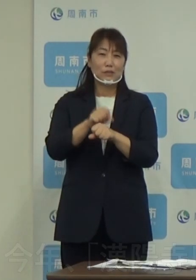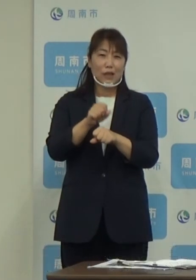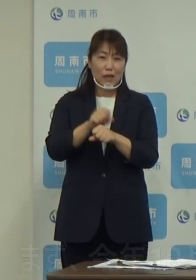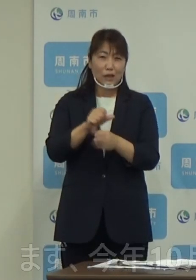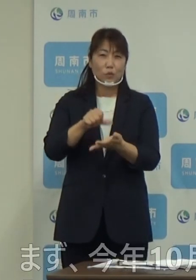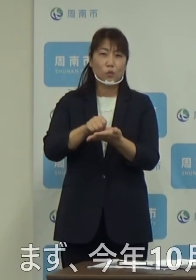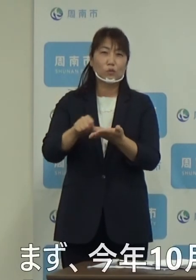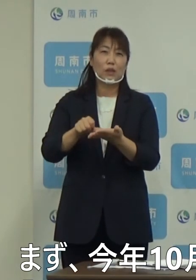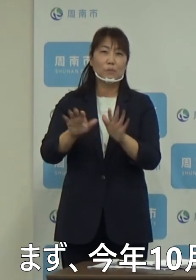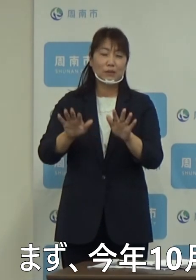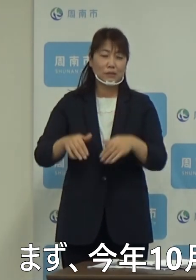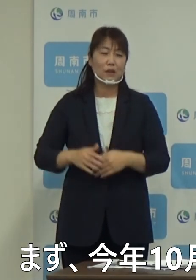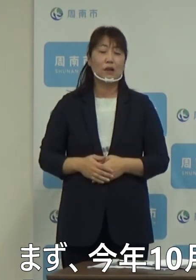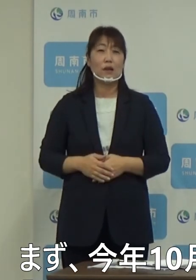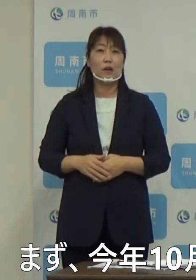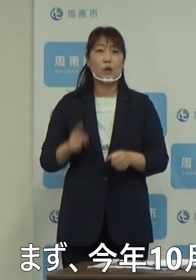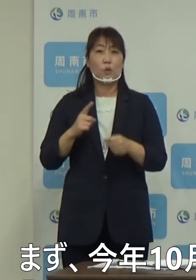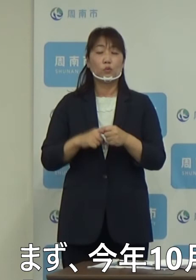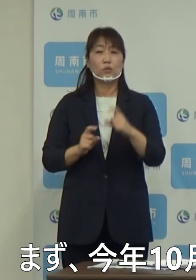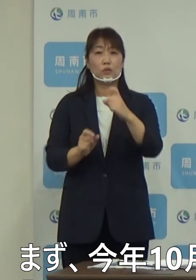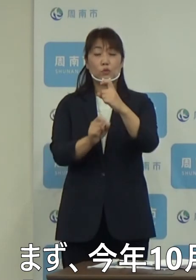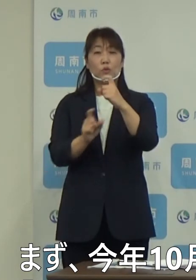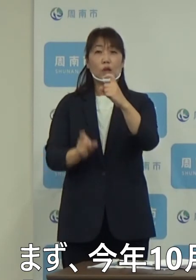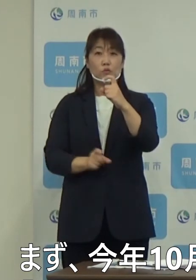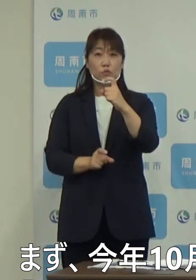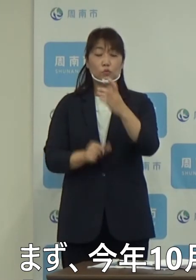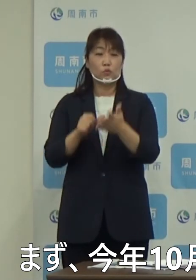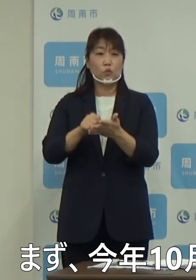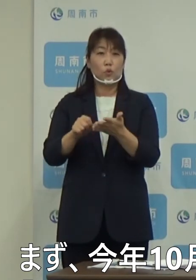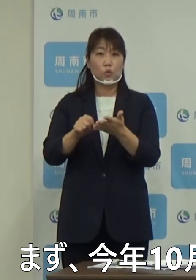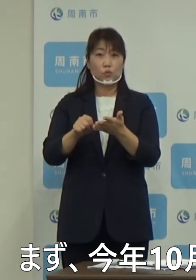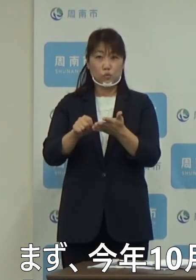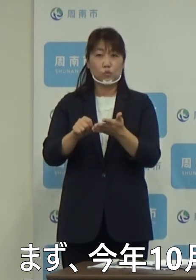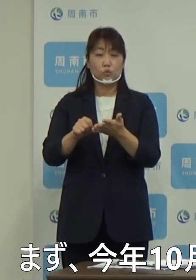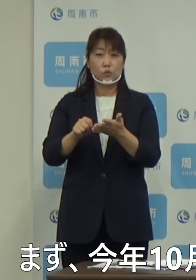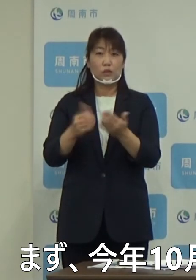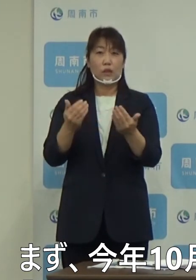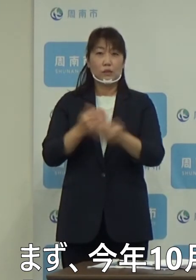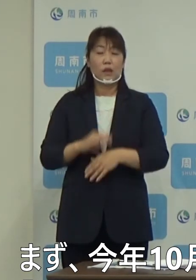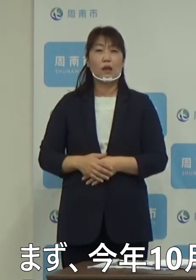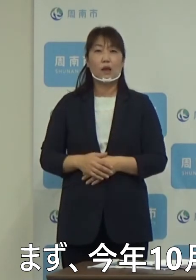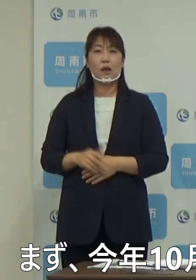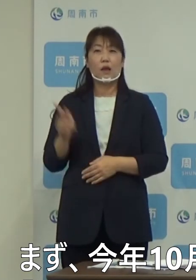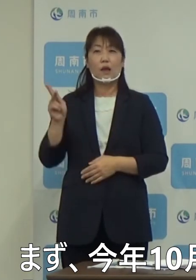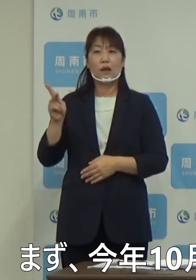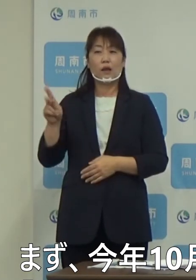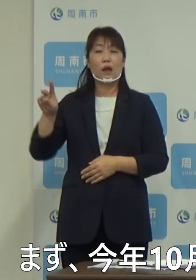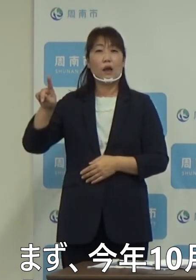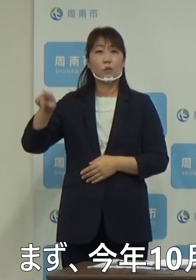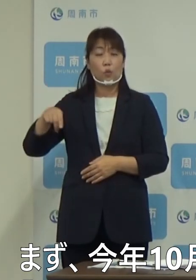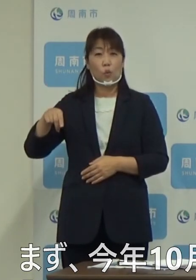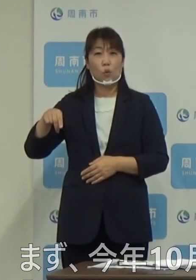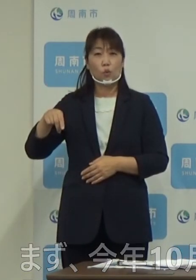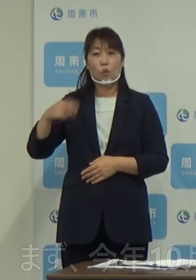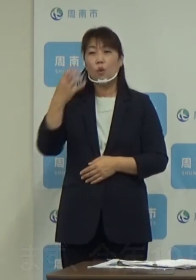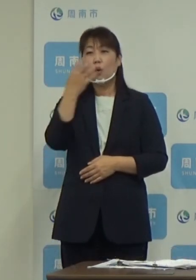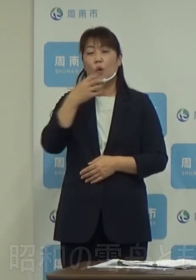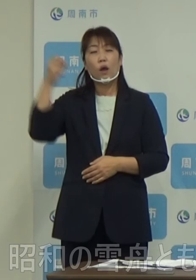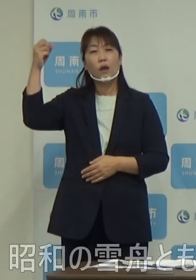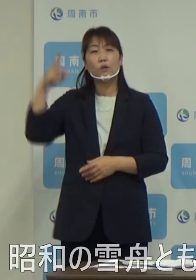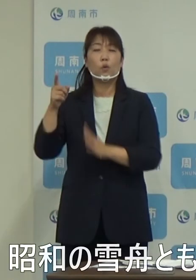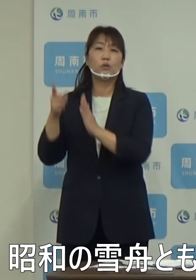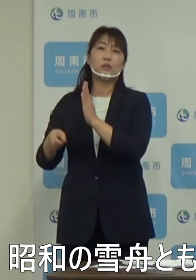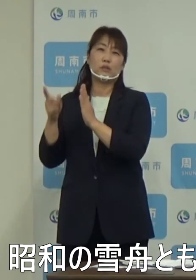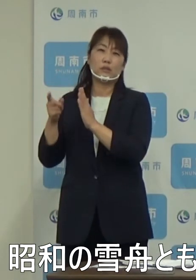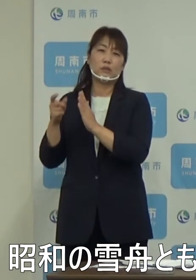ました。まず今年10月に登録記念物となった狩野の寛容寺庭園は、昭和の